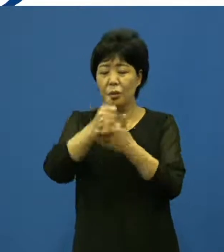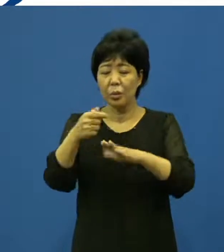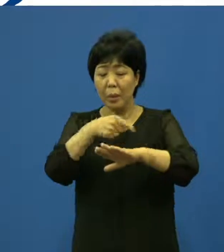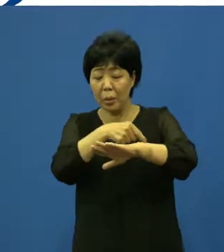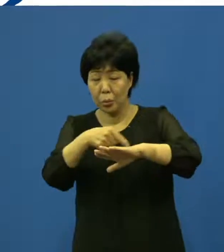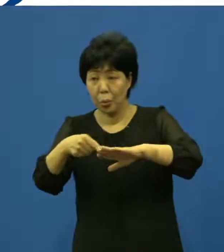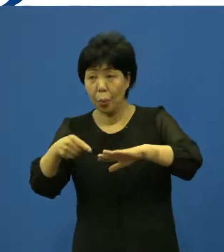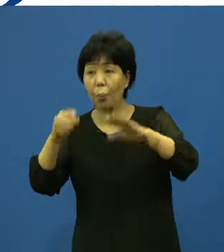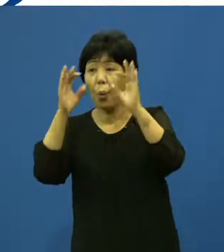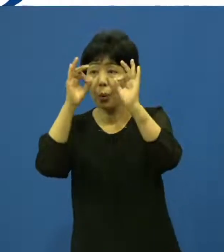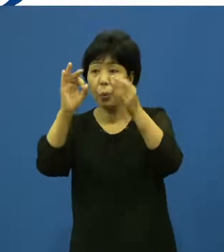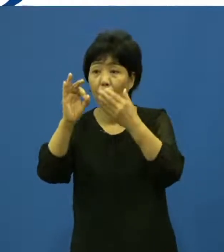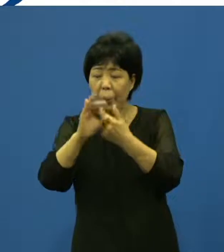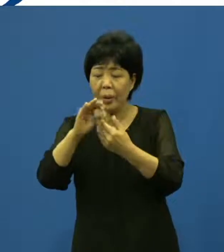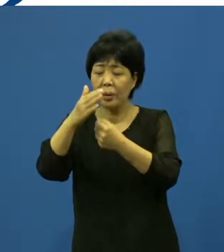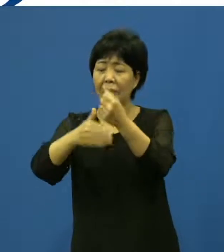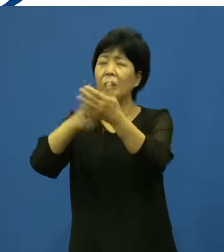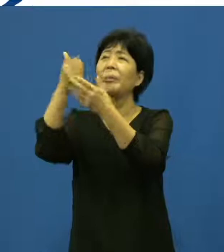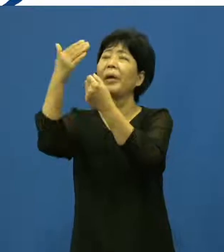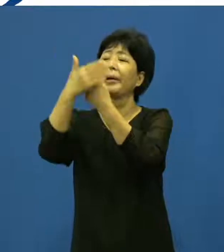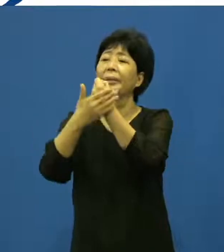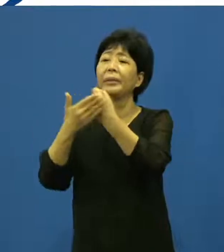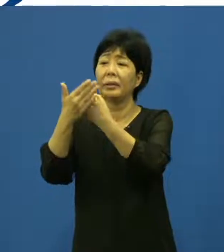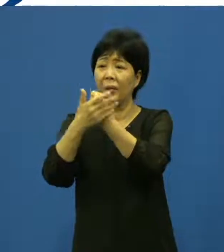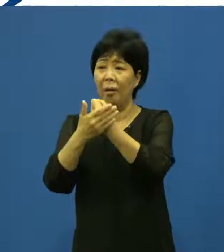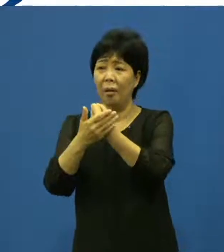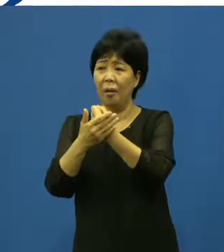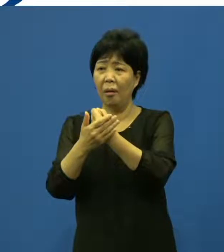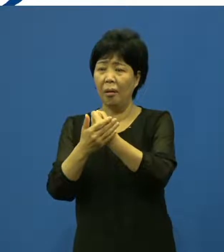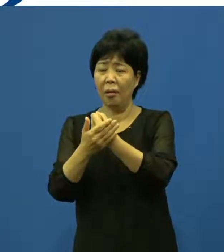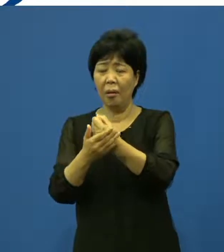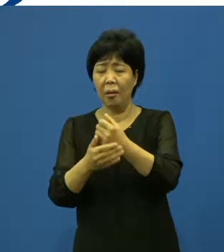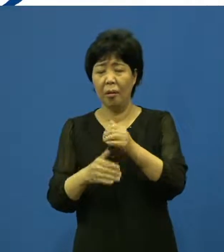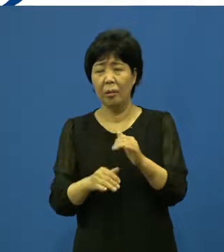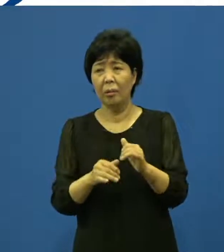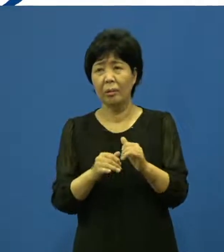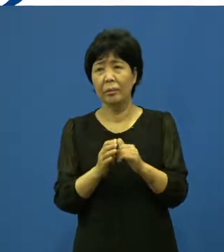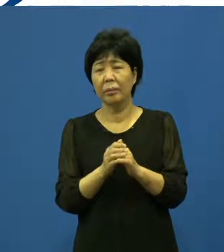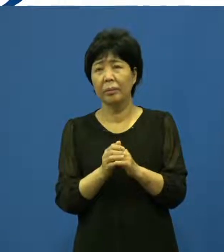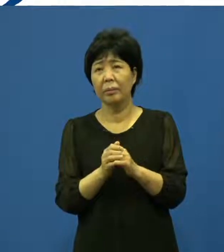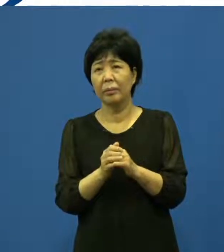봅니다. 도무지 등재될 수 없는 사람들의, 여인들의 이름이 올라가고 있어요.